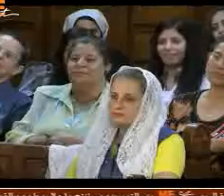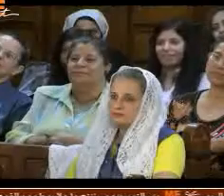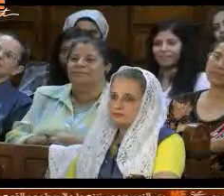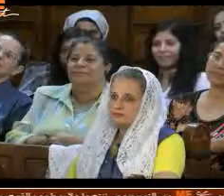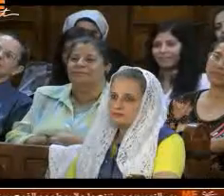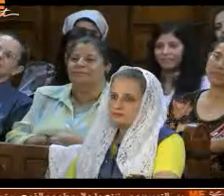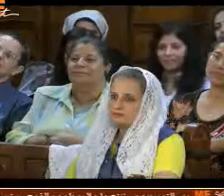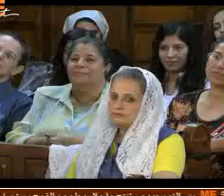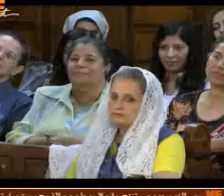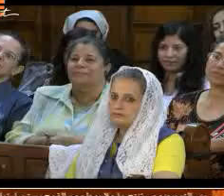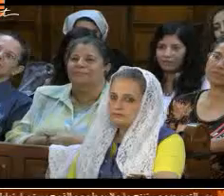وشه زعلان